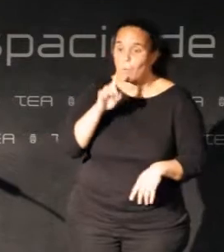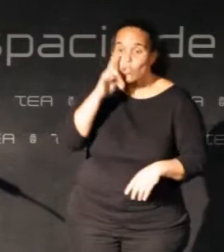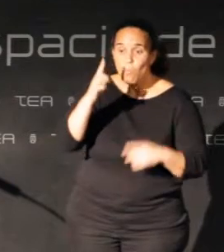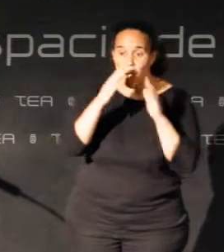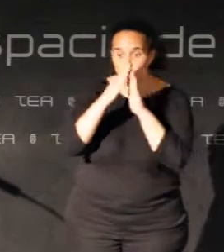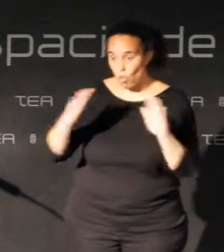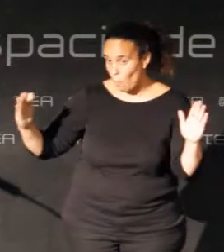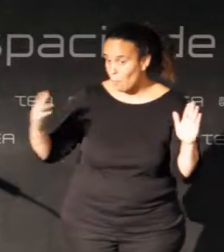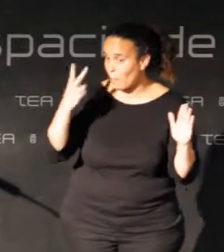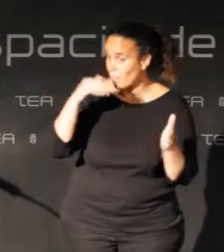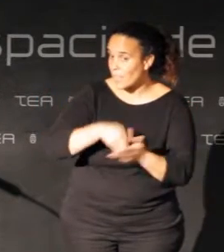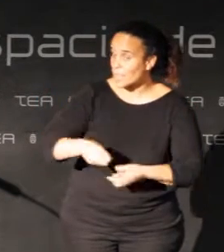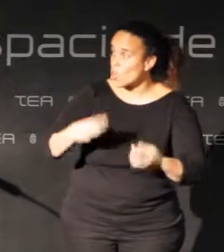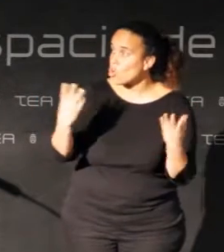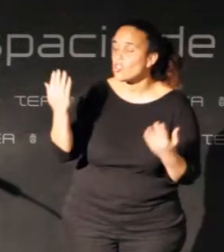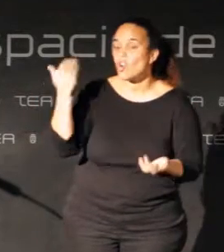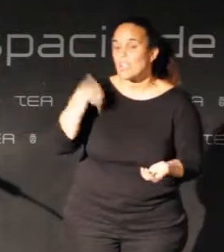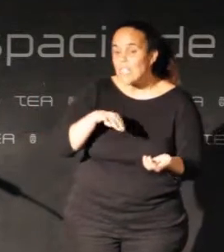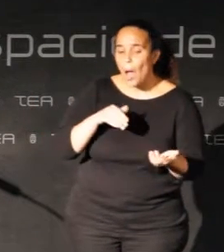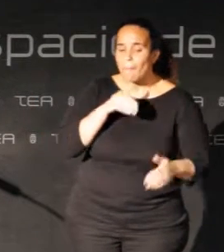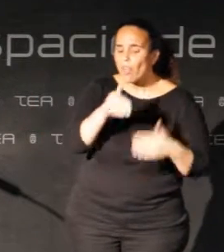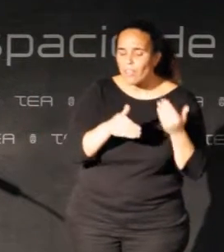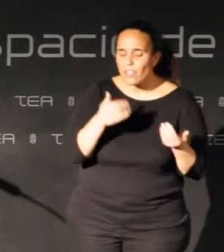A medida en la que profundicemos en todos estos